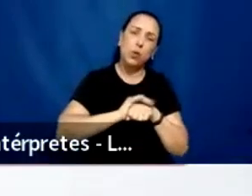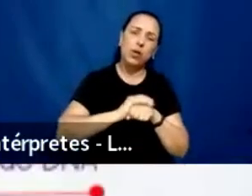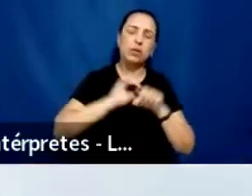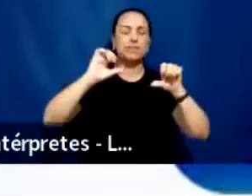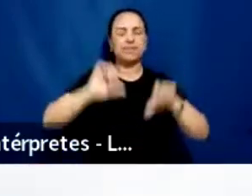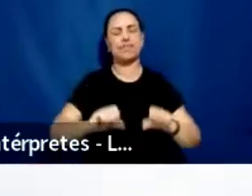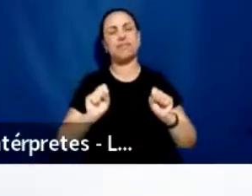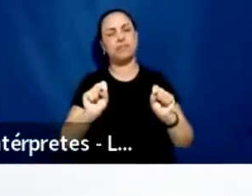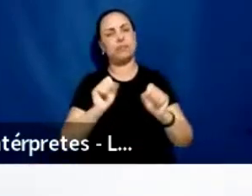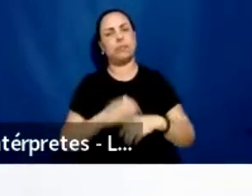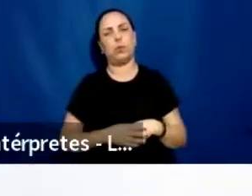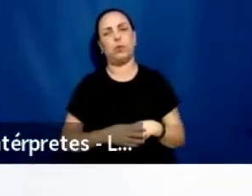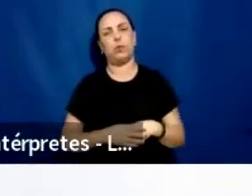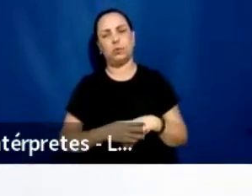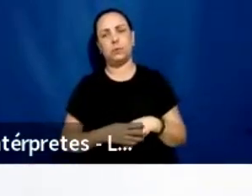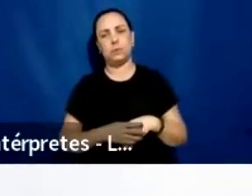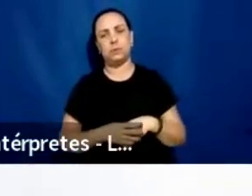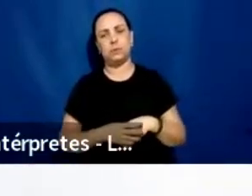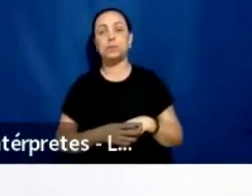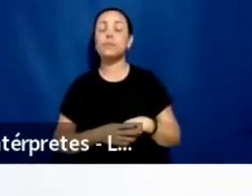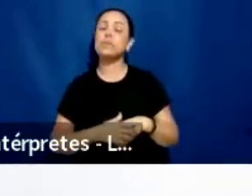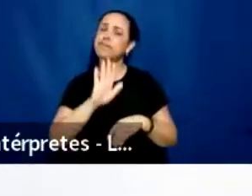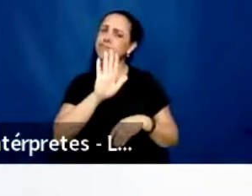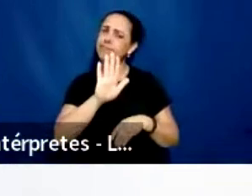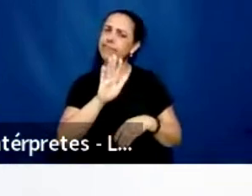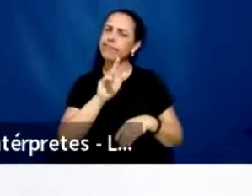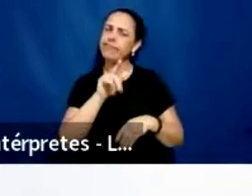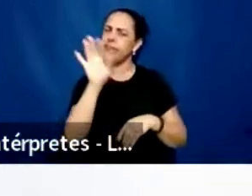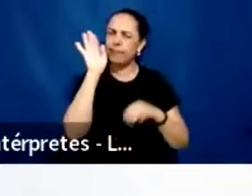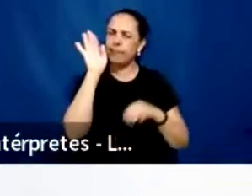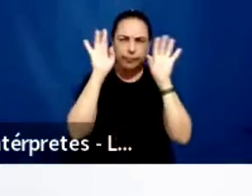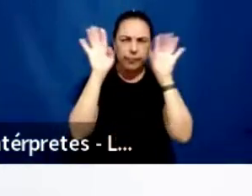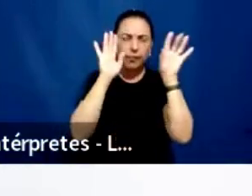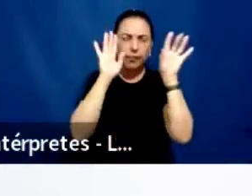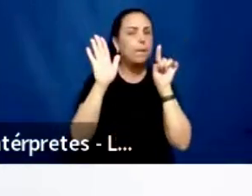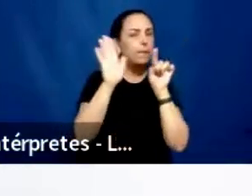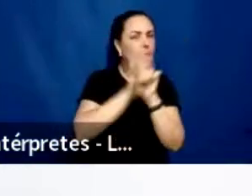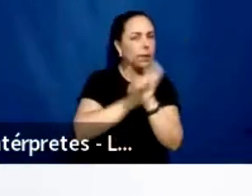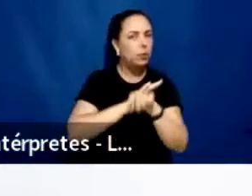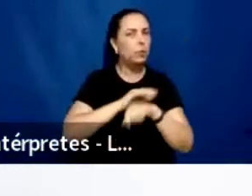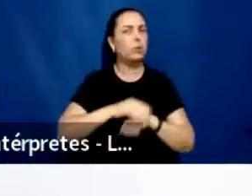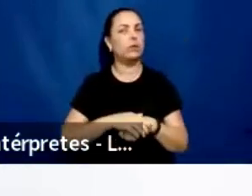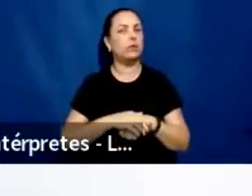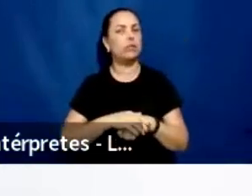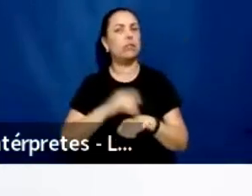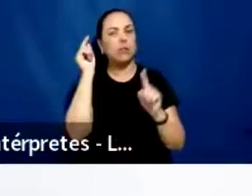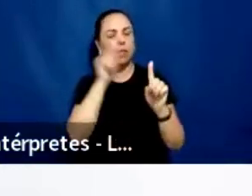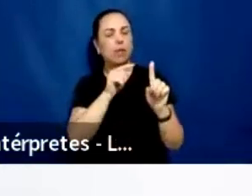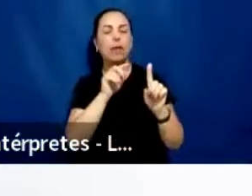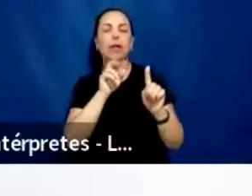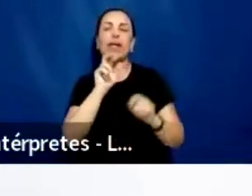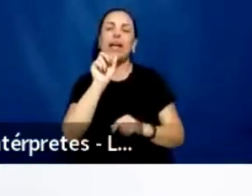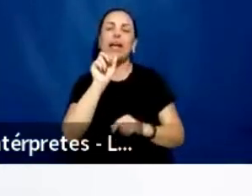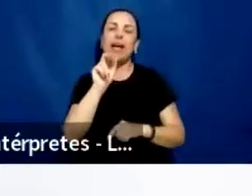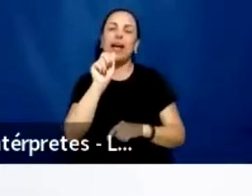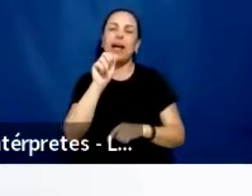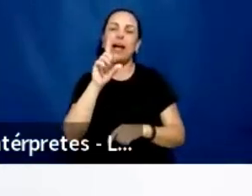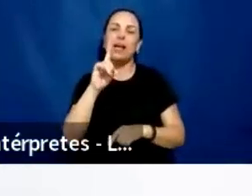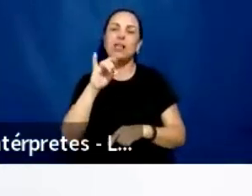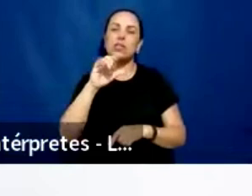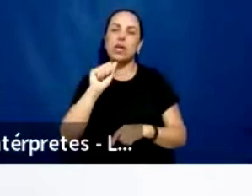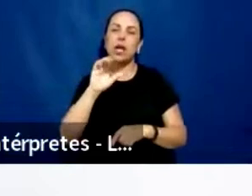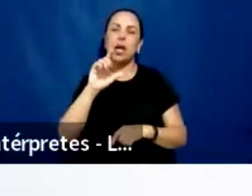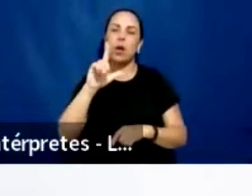nós vimos já. Mas aí surge uma pergunta: como nós podemos então reduzir